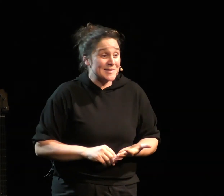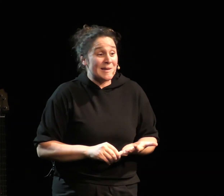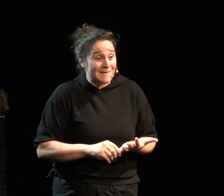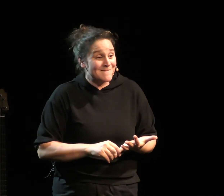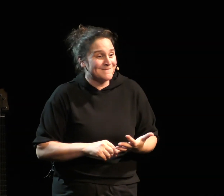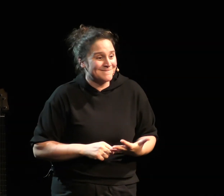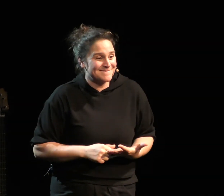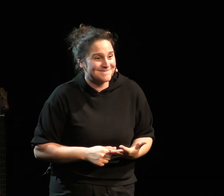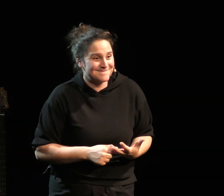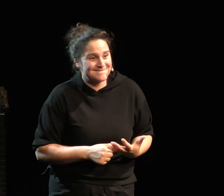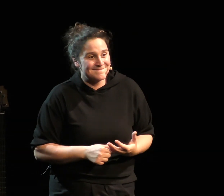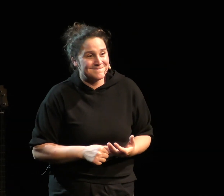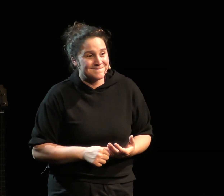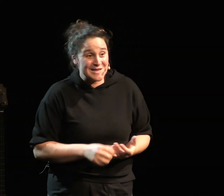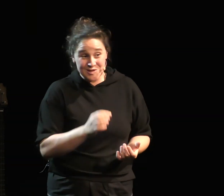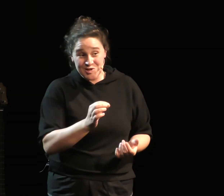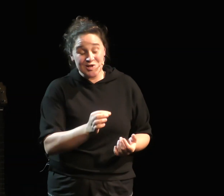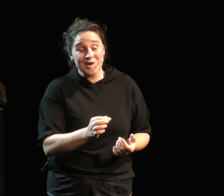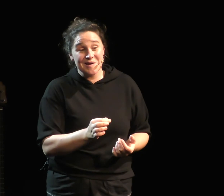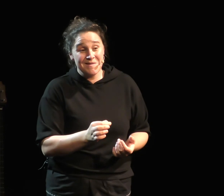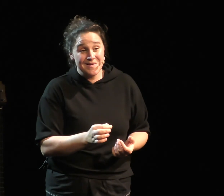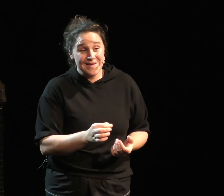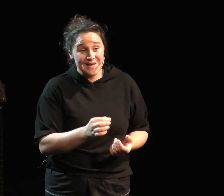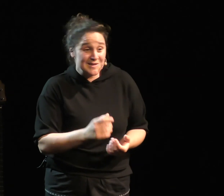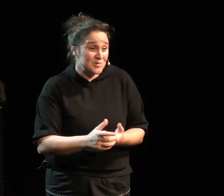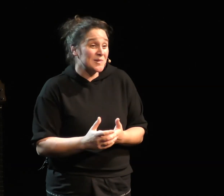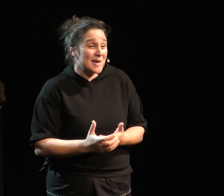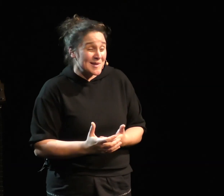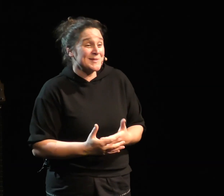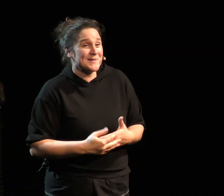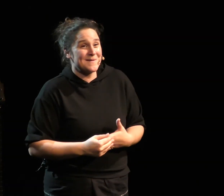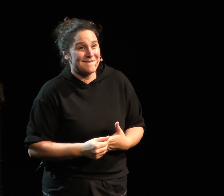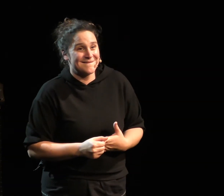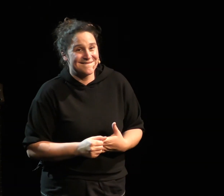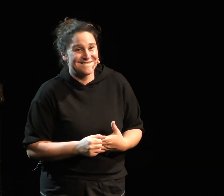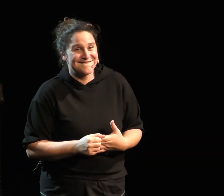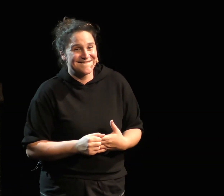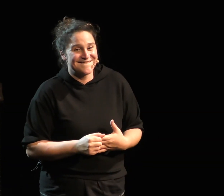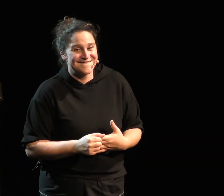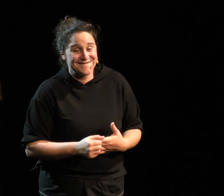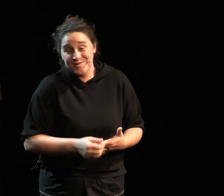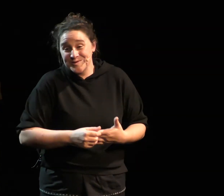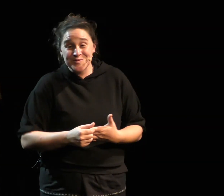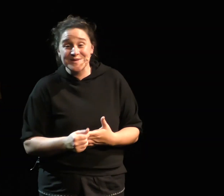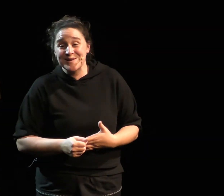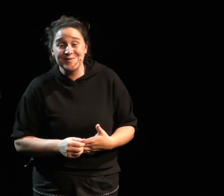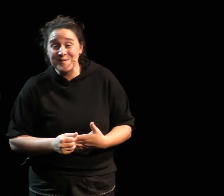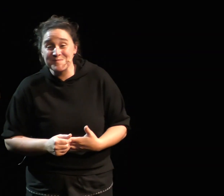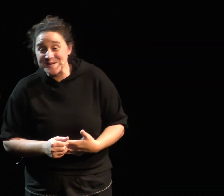d'exister. Et si chacun laisse une trace, que ce soit celle d'un